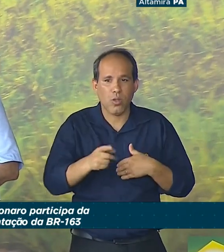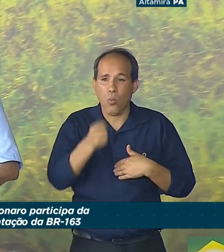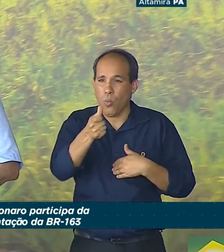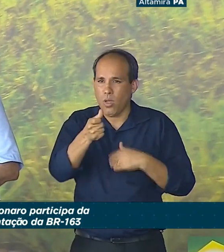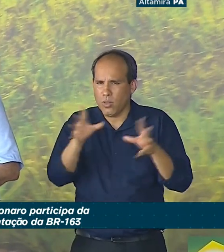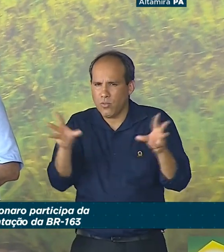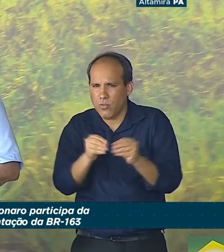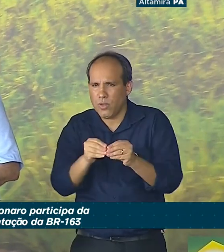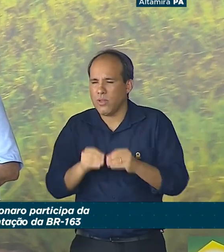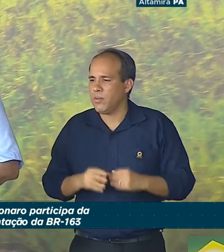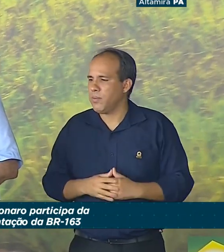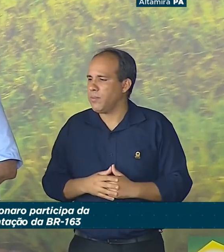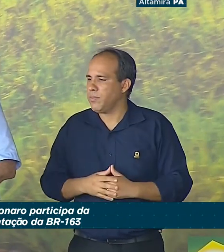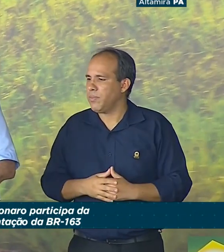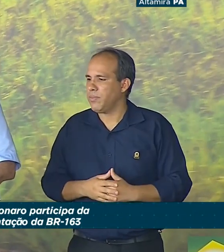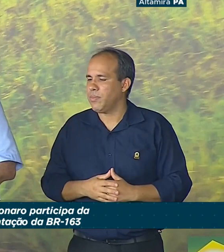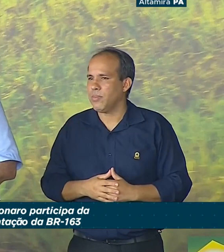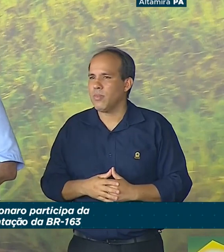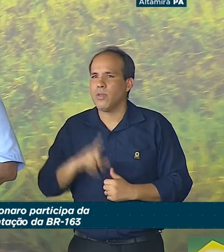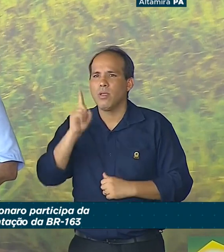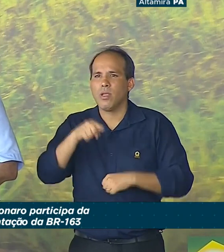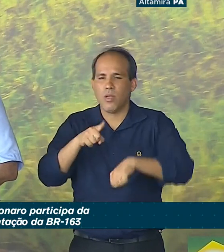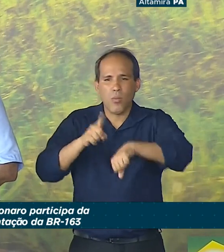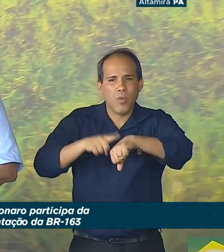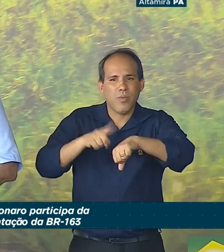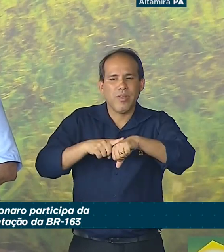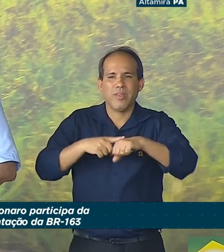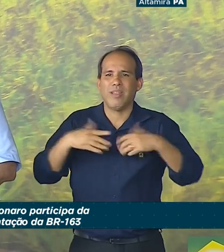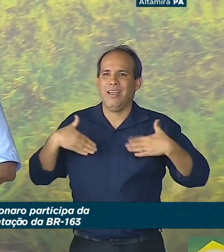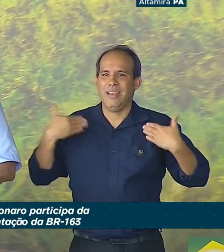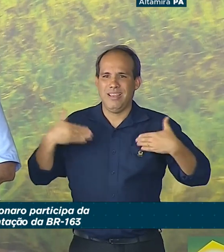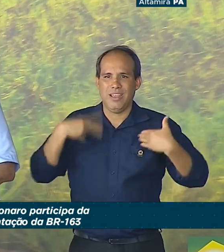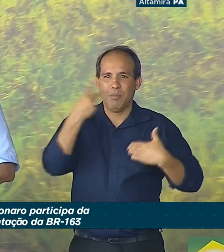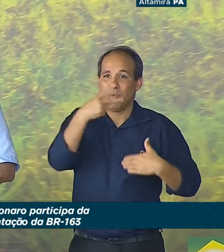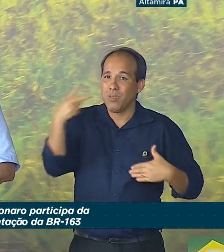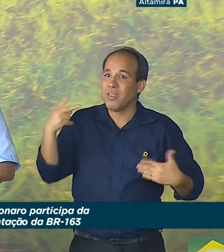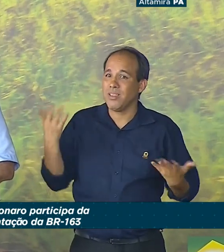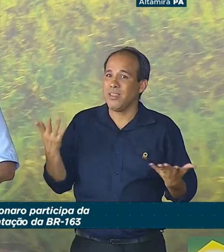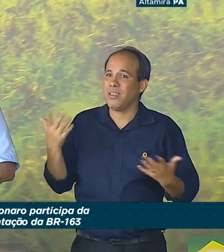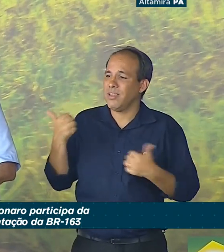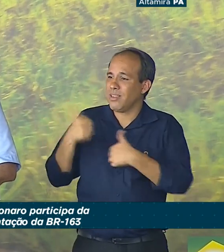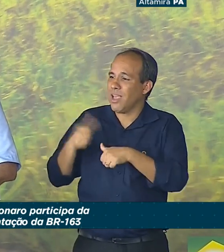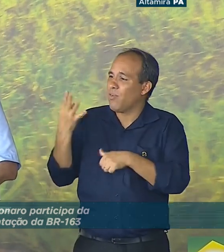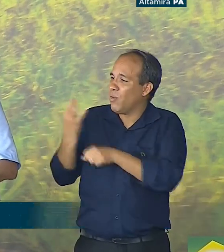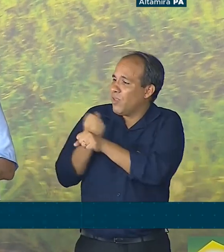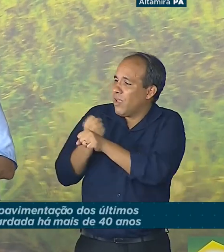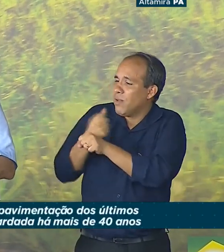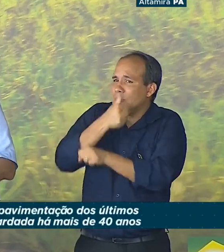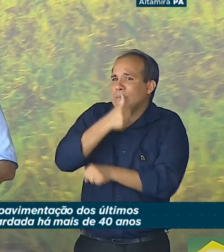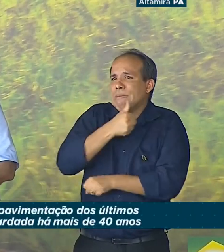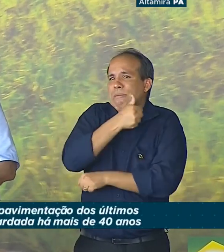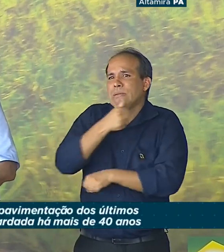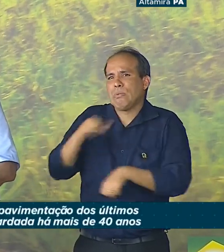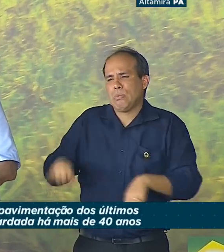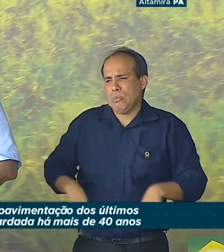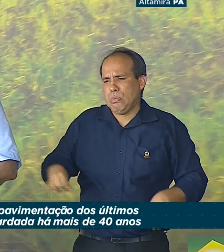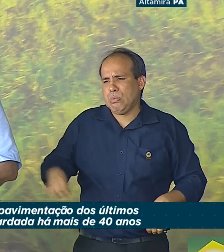para o encerramento, é um momento de alegria para vocês depois de 40 anos de sofrimento. E não preciso